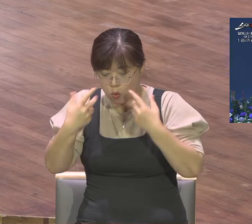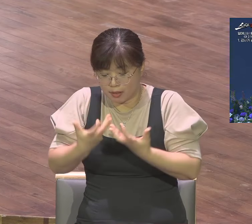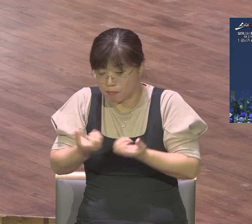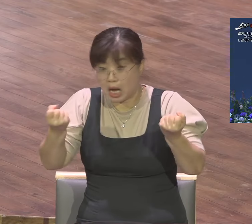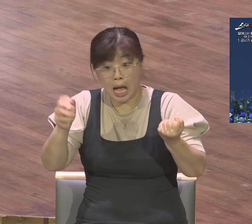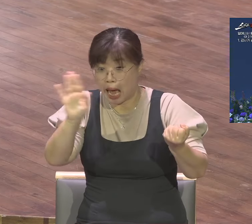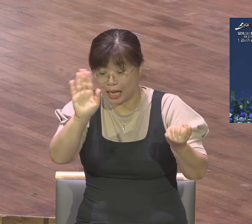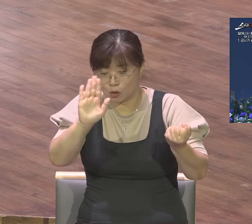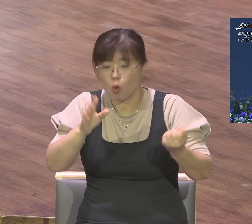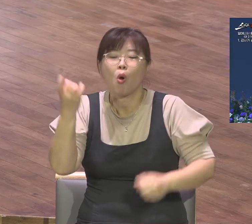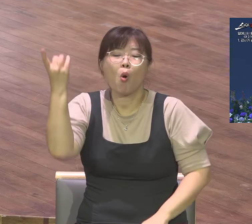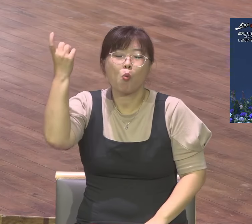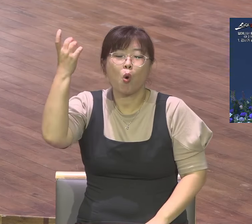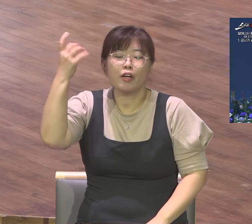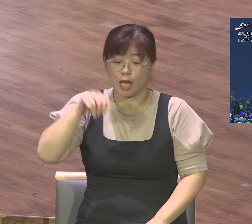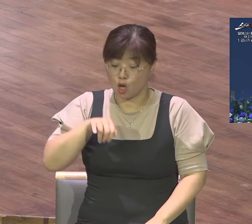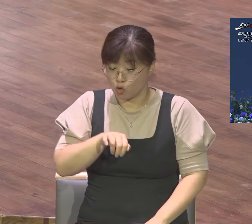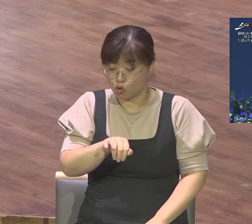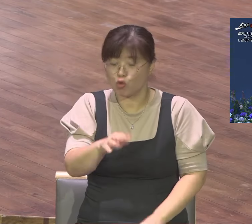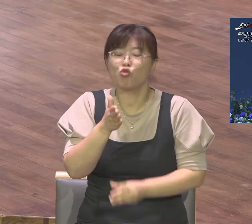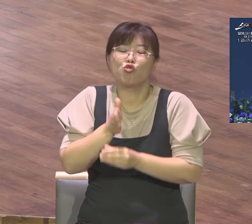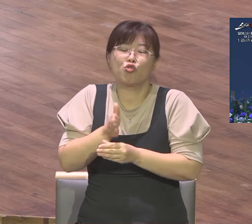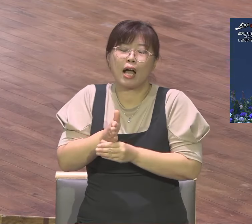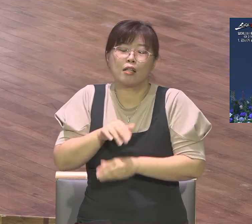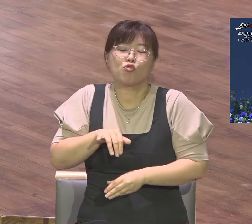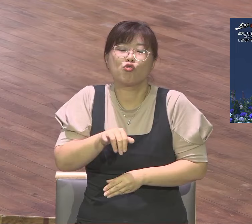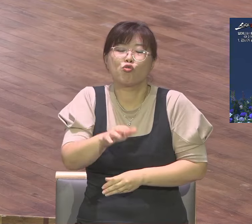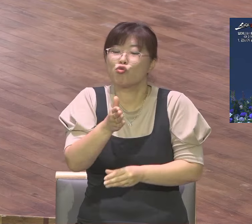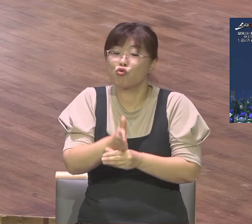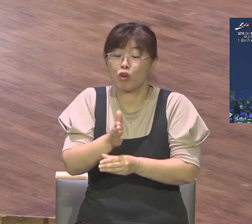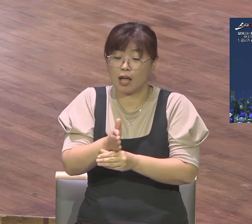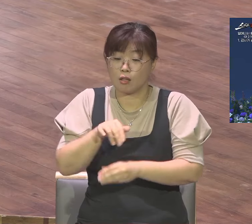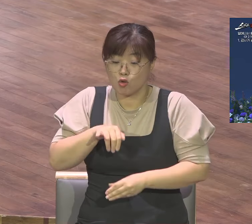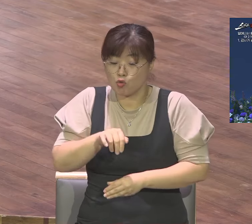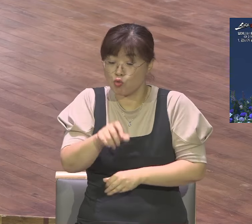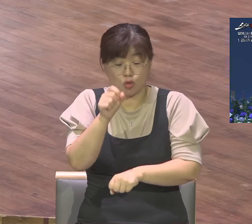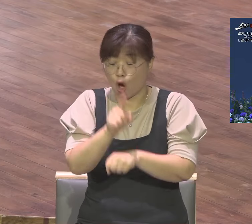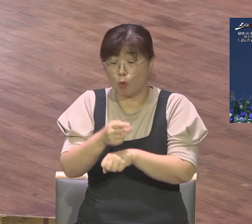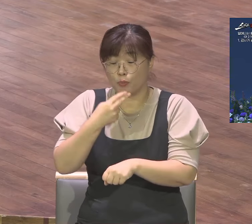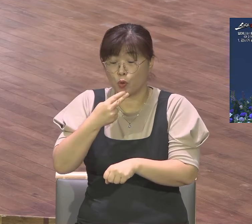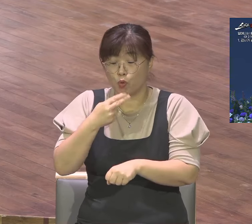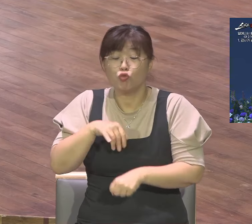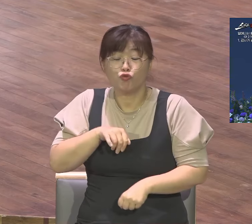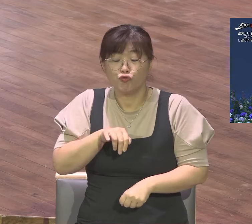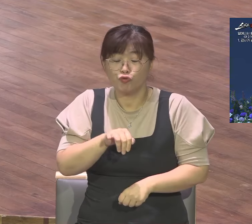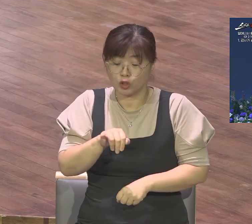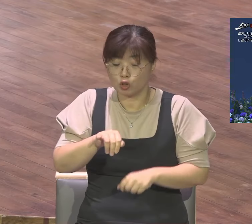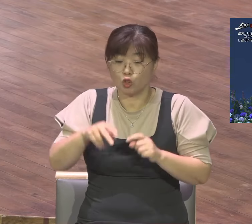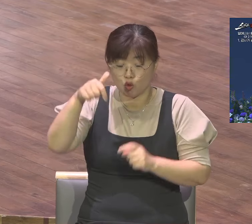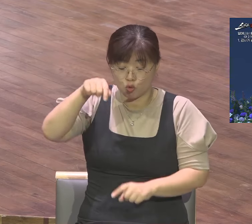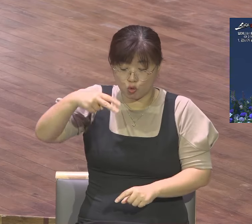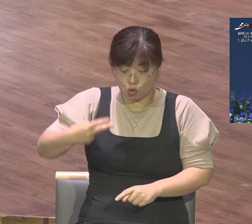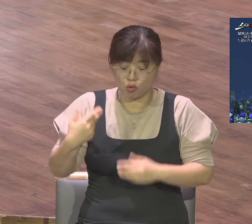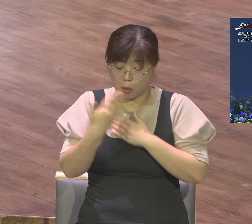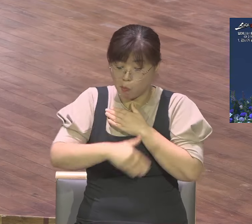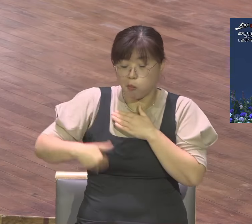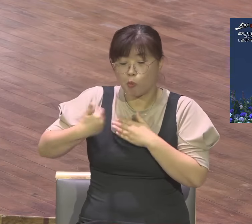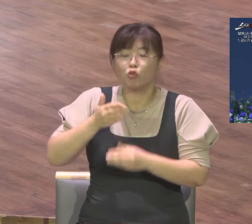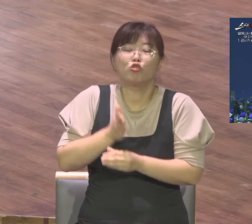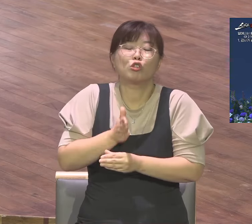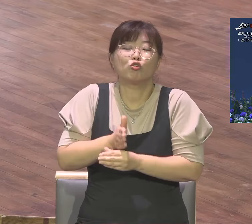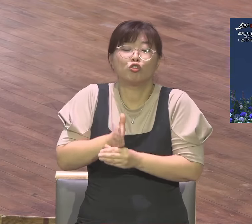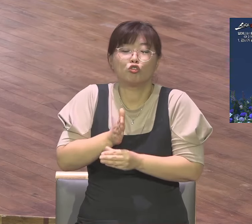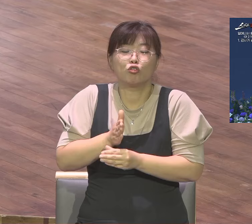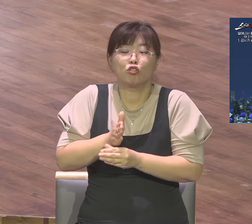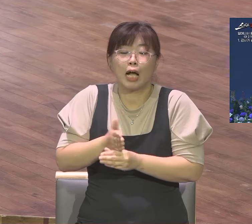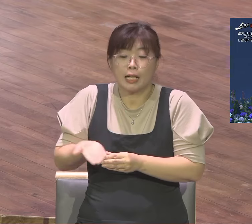그런데 이런 중립적 균들이 가만히 있다가도 밖으로부터 어떤 강한 정보가 들어오면 그쪽으로